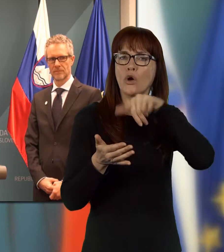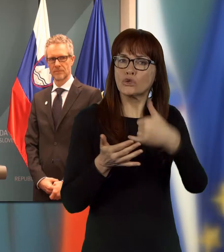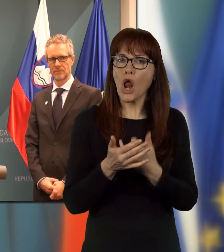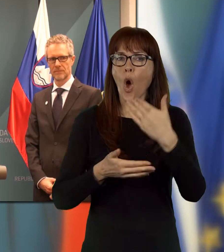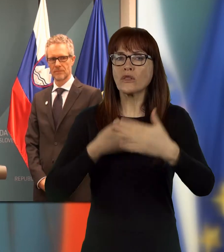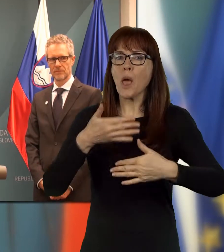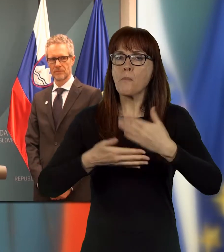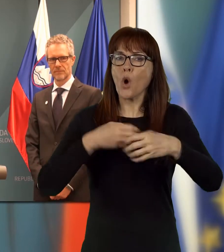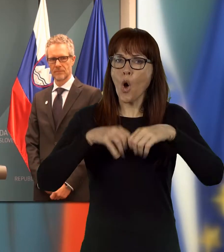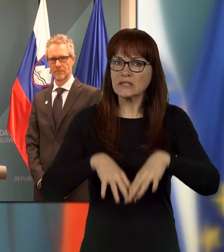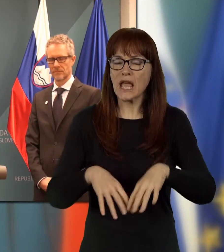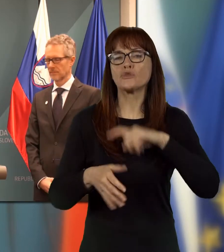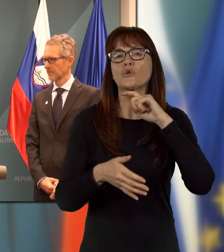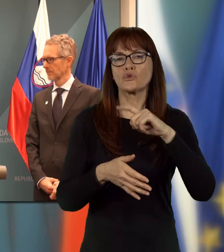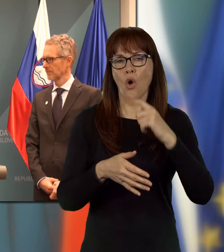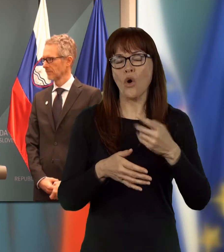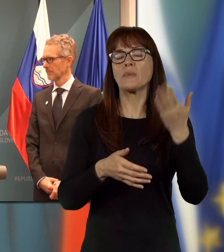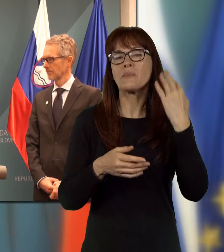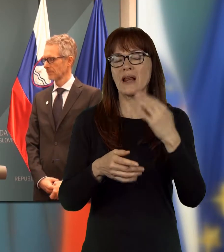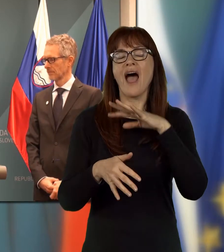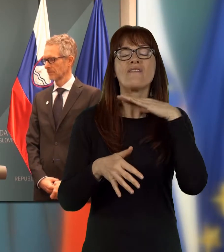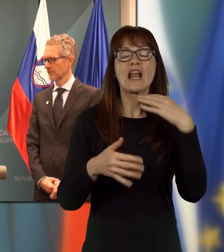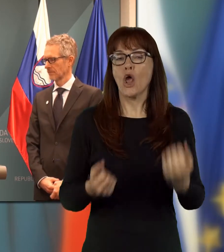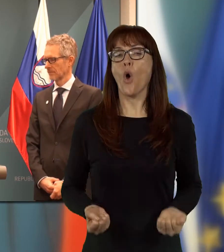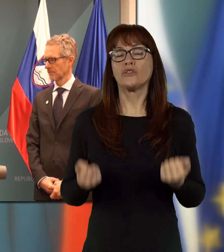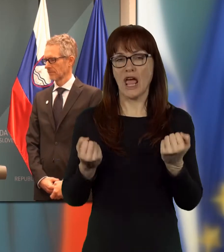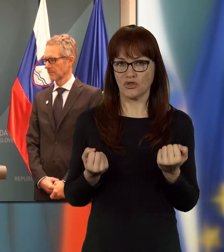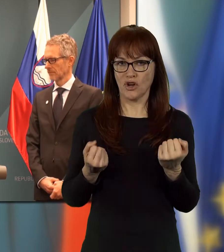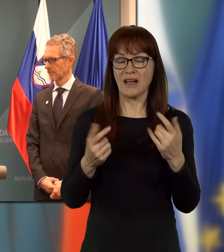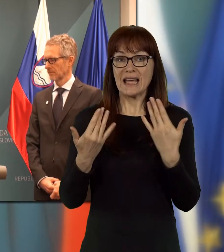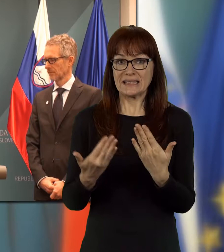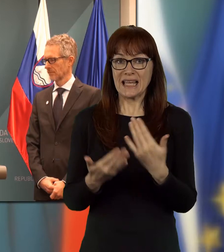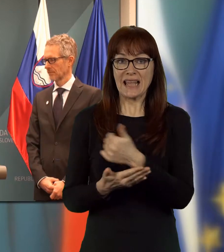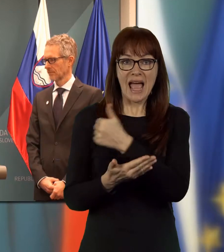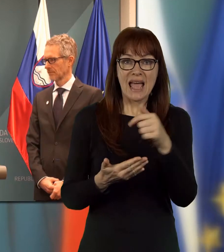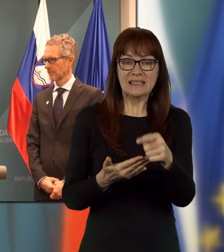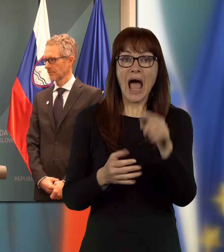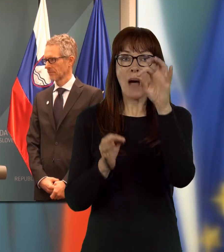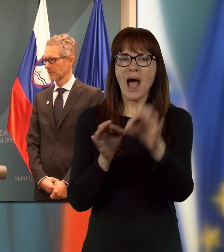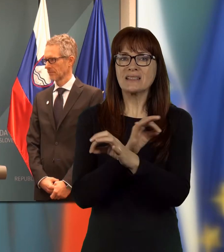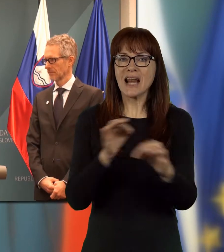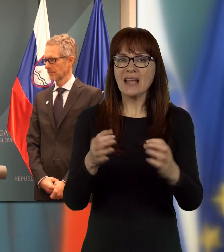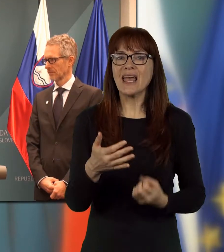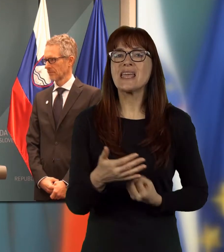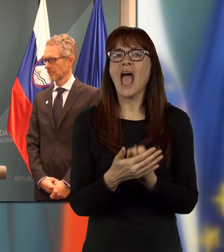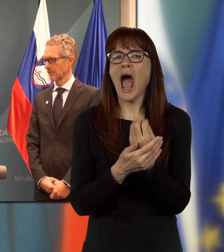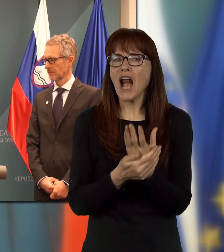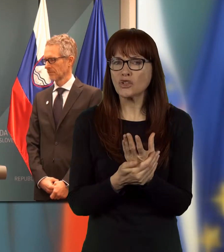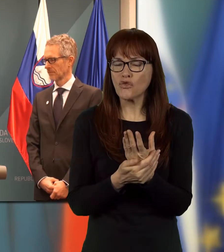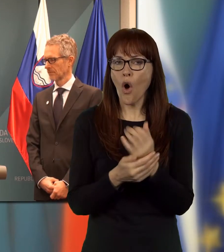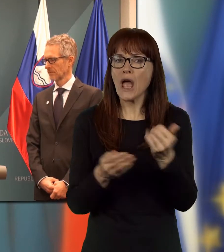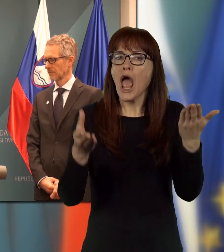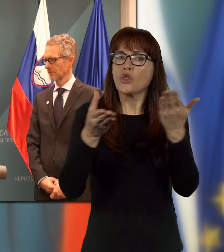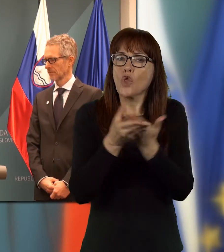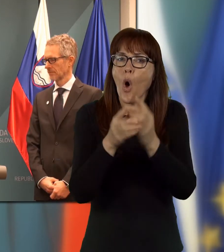celotnem procesu je bila zgodba veliko težja. Zdaj, sama strategija razvoja